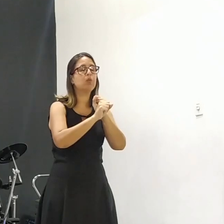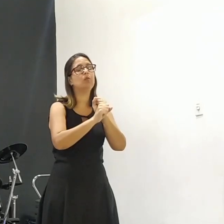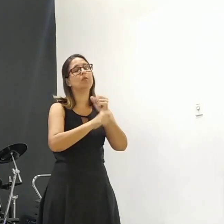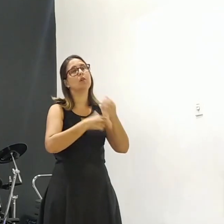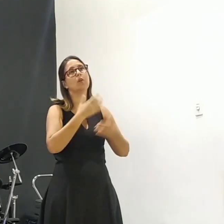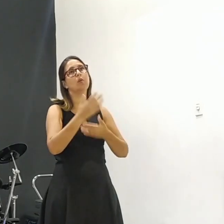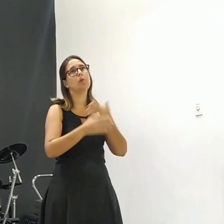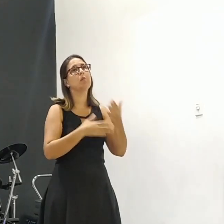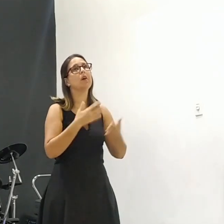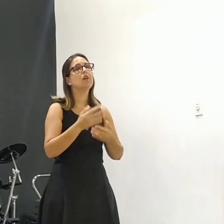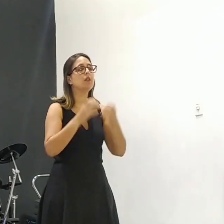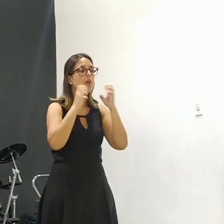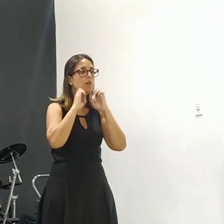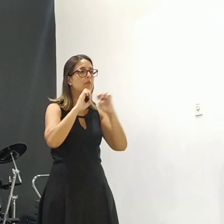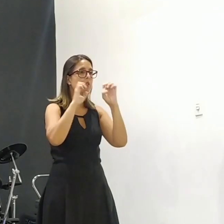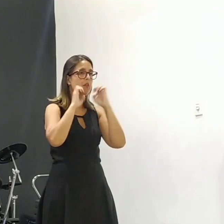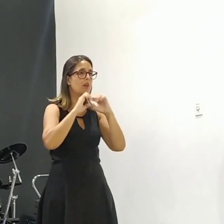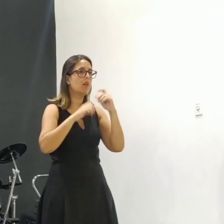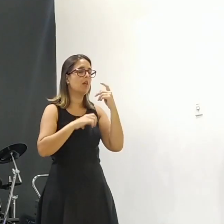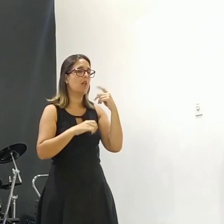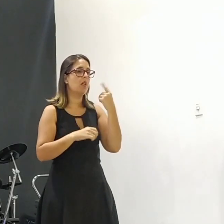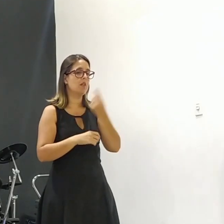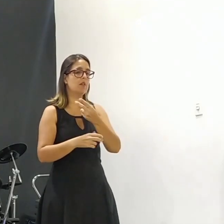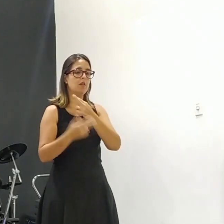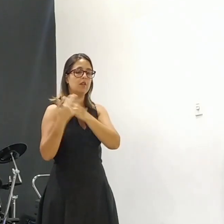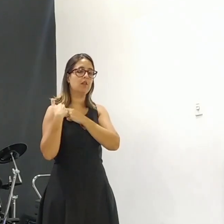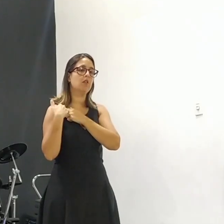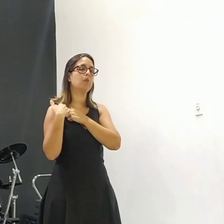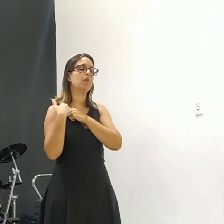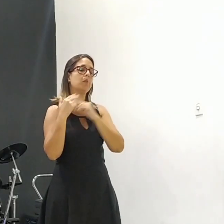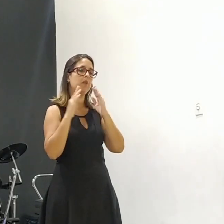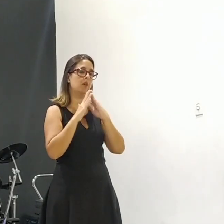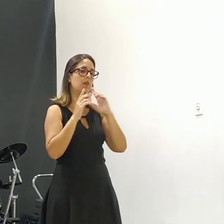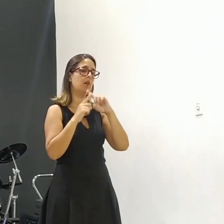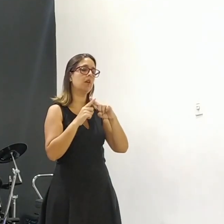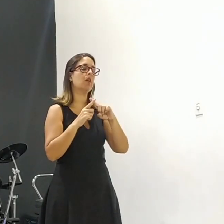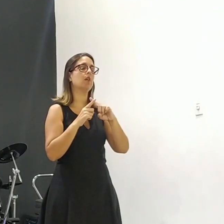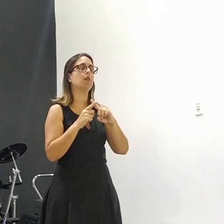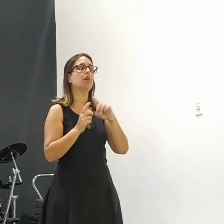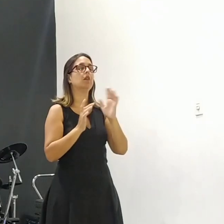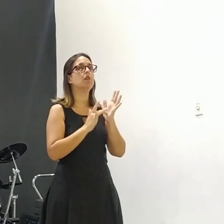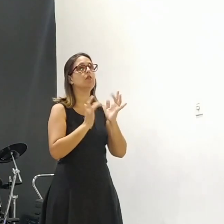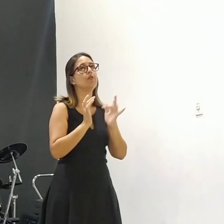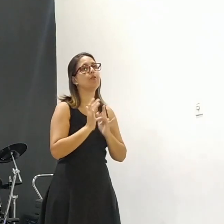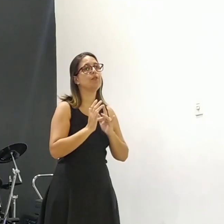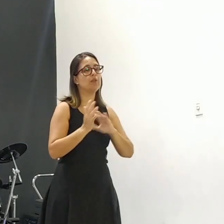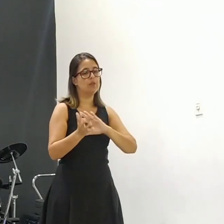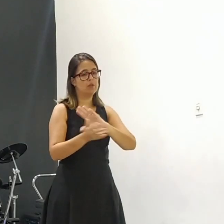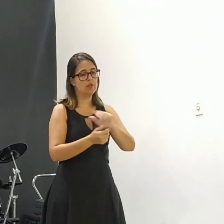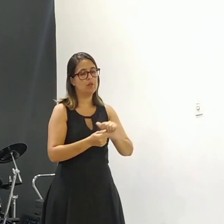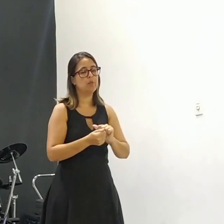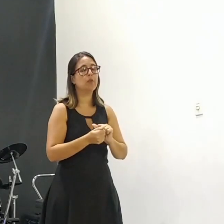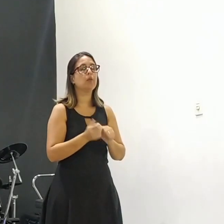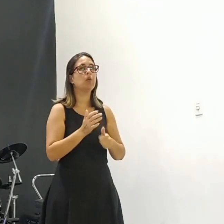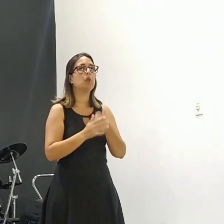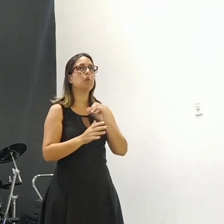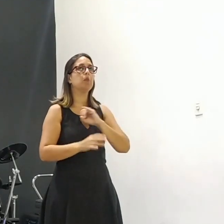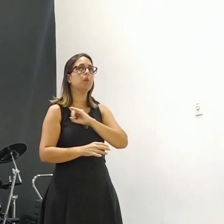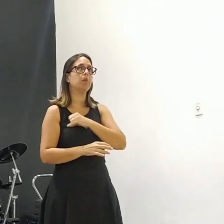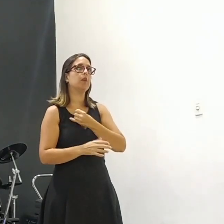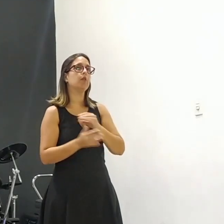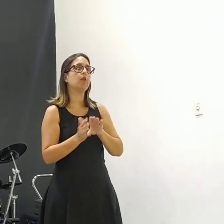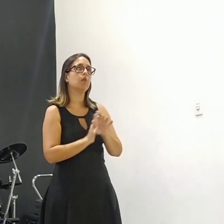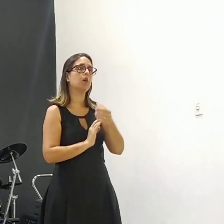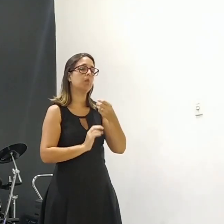Essa é a nossa função, essa é a função da igreja de Cristo aqui na terra. 1 João capítulo 5, 11